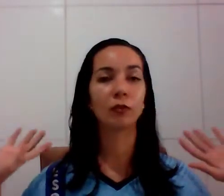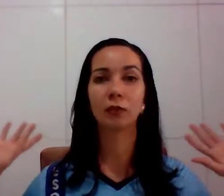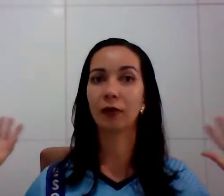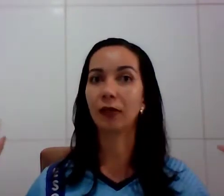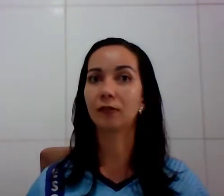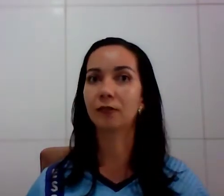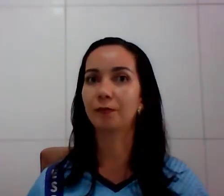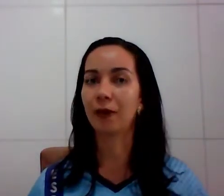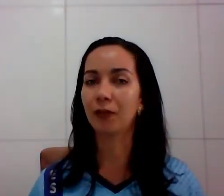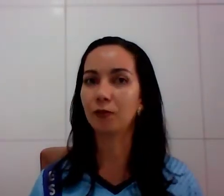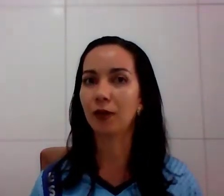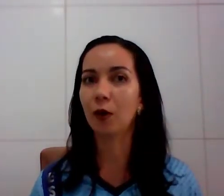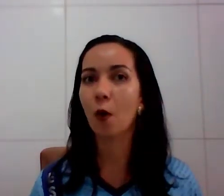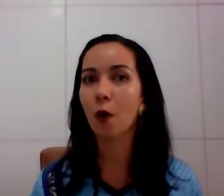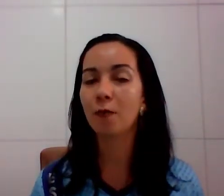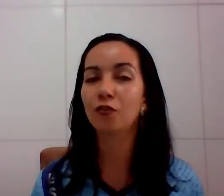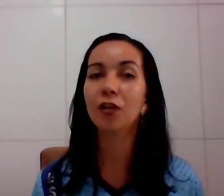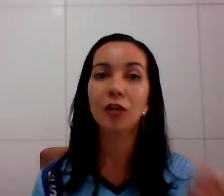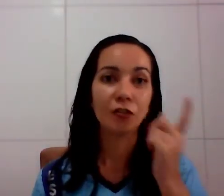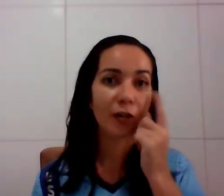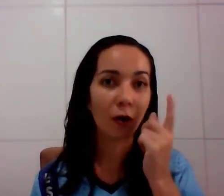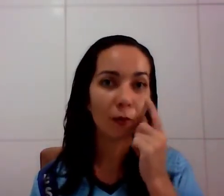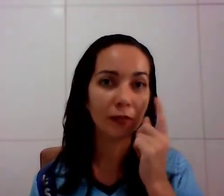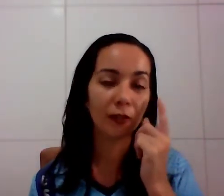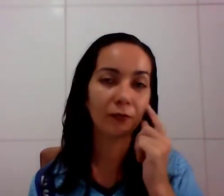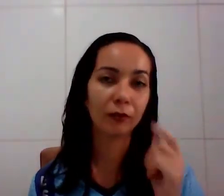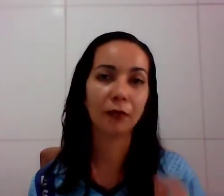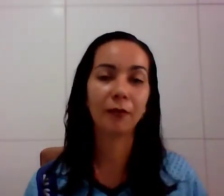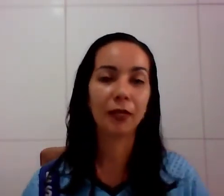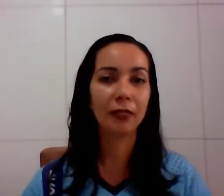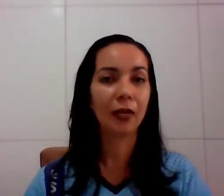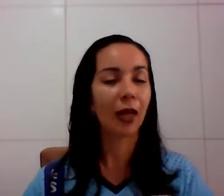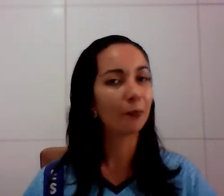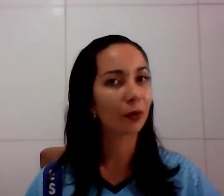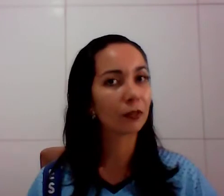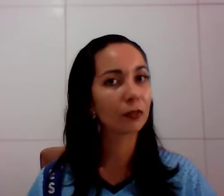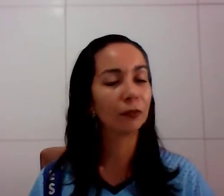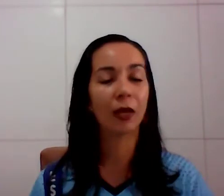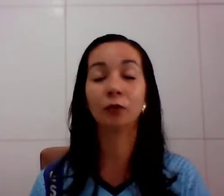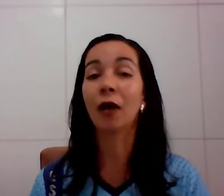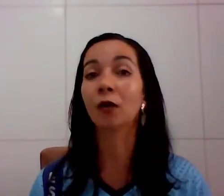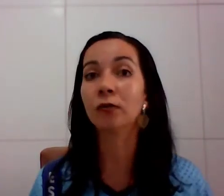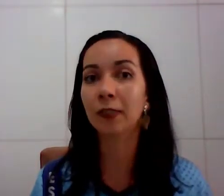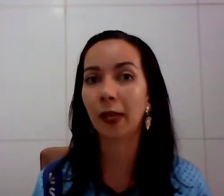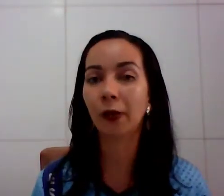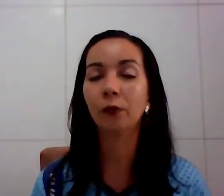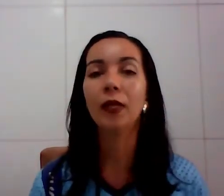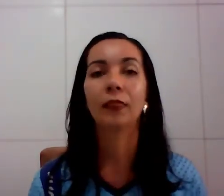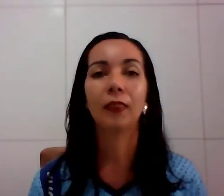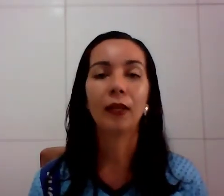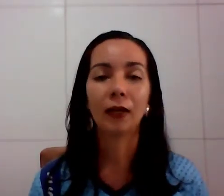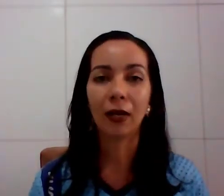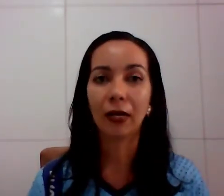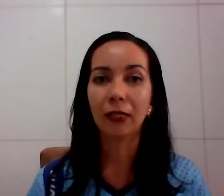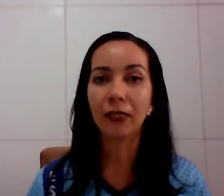são aqueles prédios enormes? Já observou também que lá próximo, lá do Marco Zero, tem aquela linha